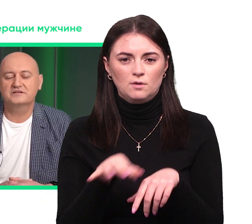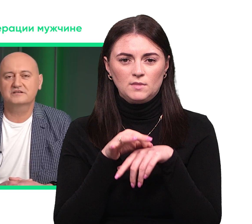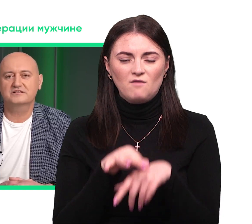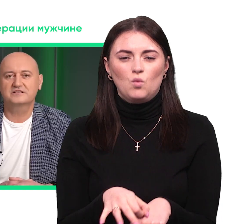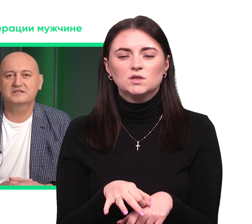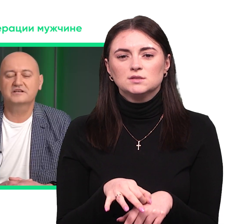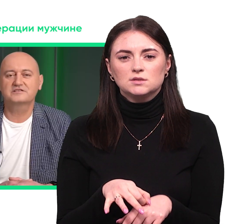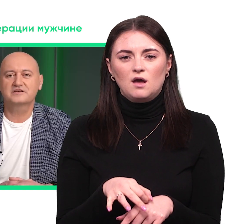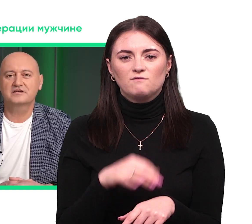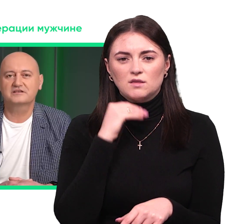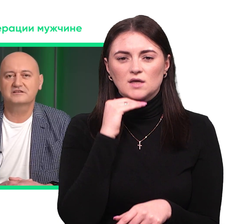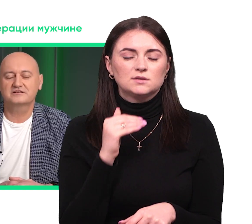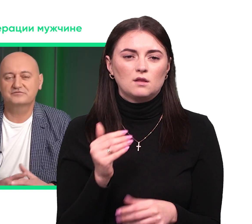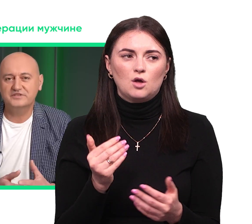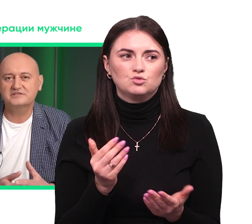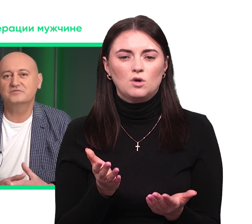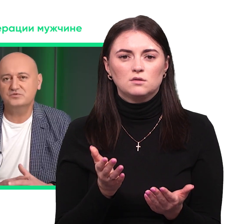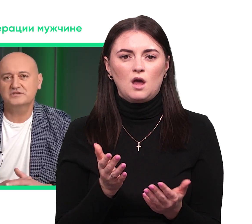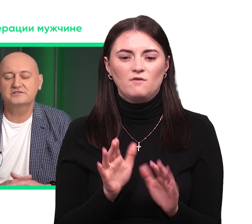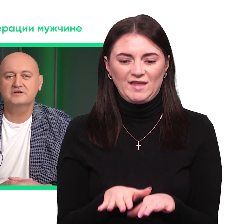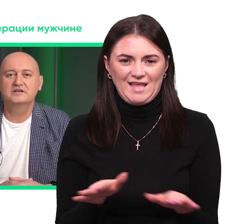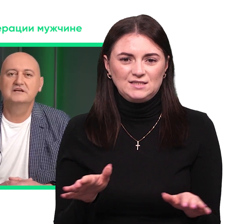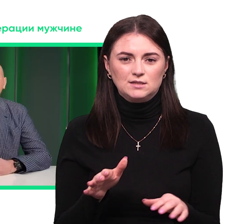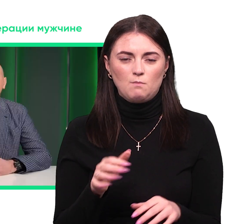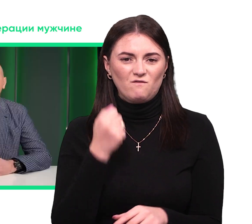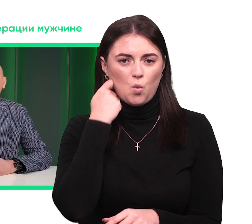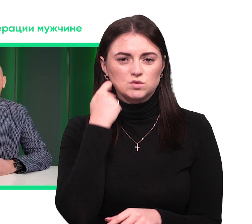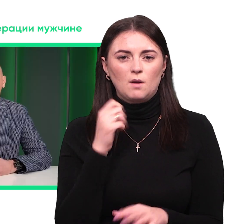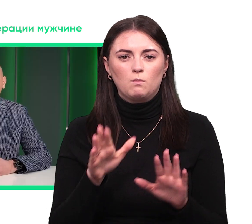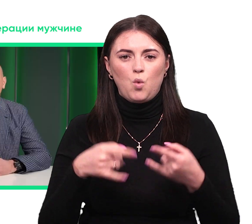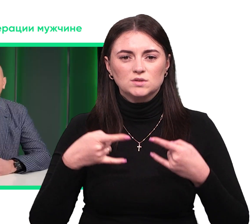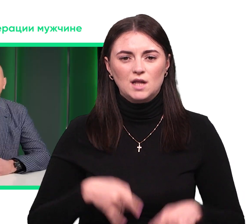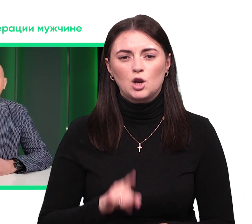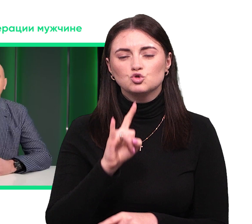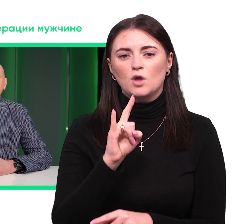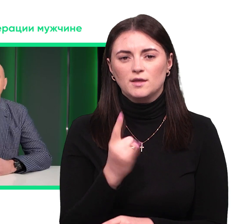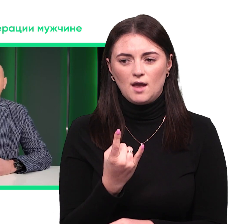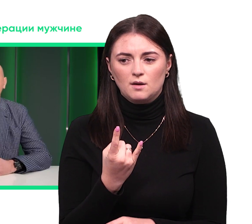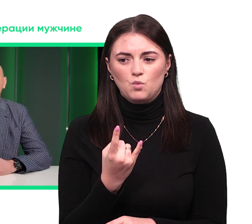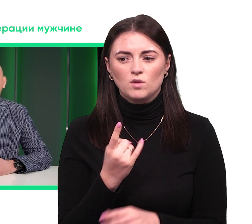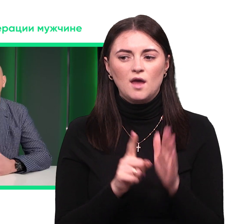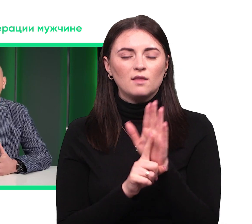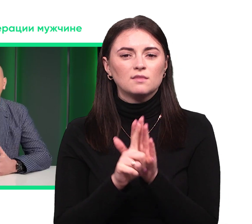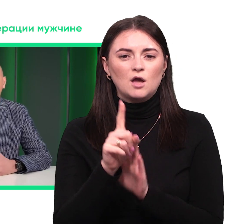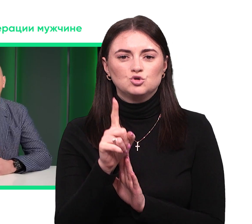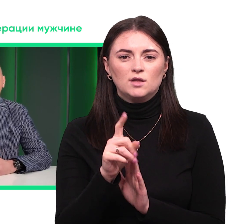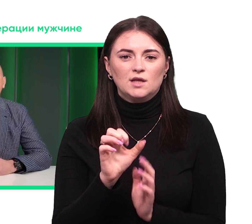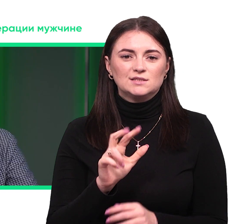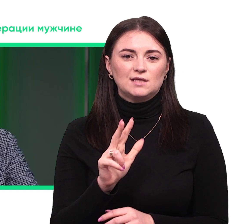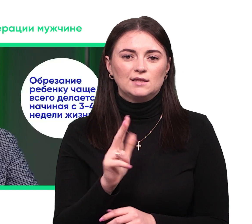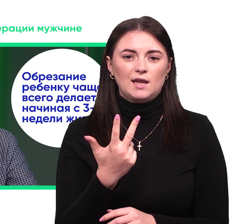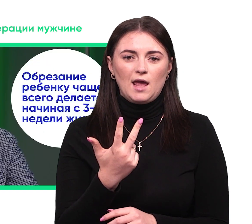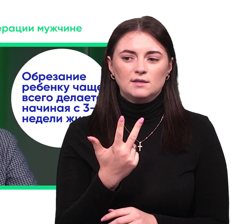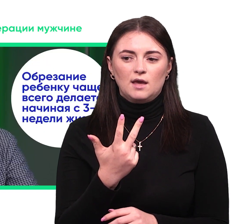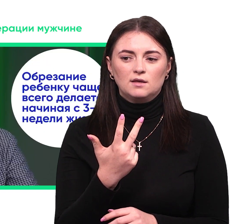проводятся достаточно в детском возрасте, после рождения ребенка, начиная там с третьей,